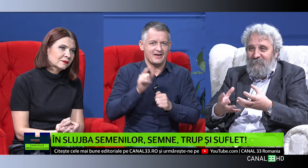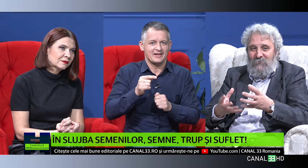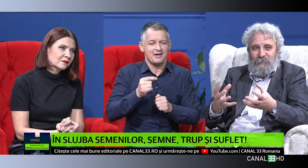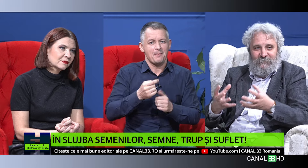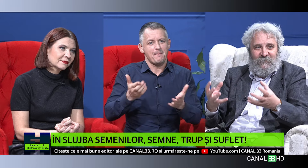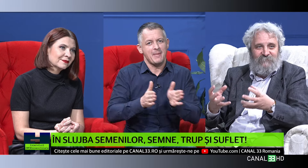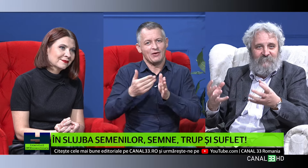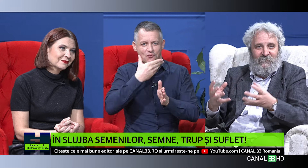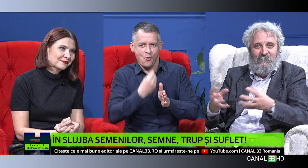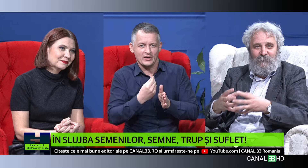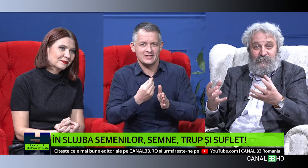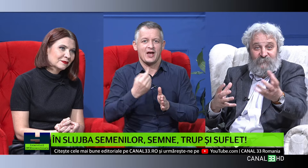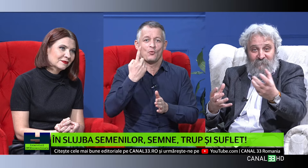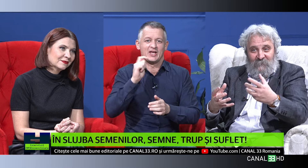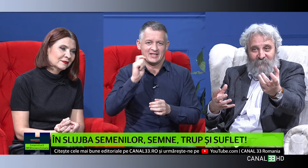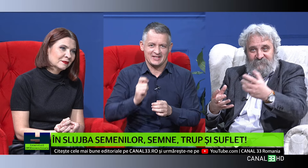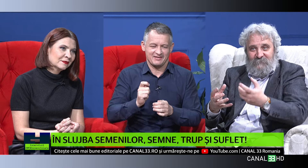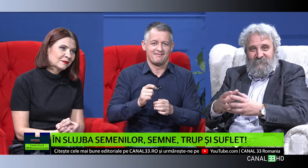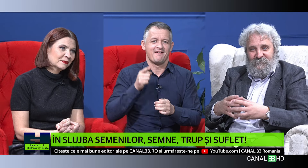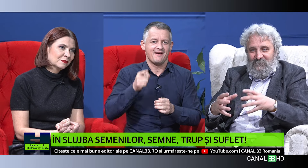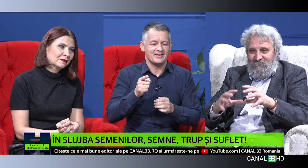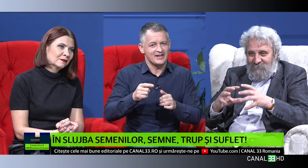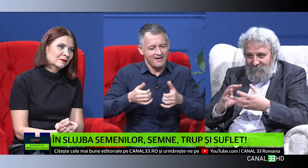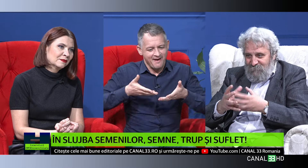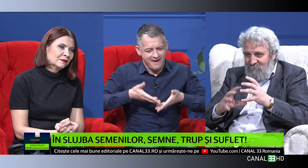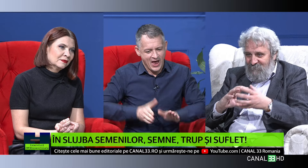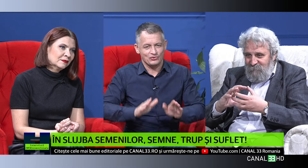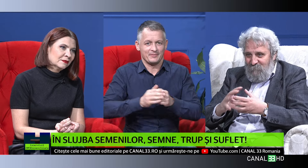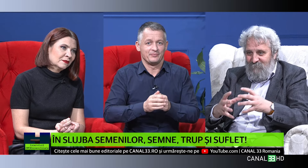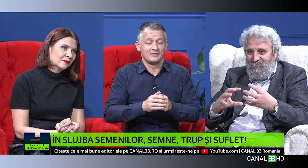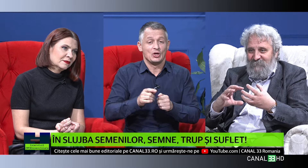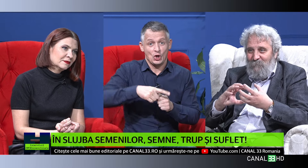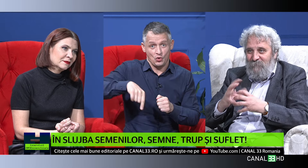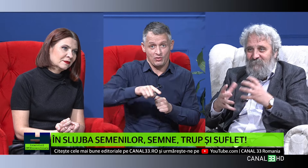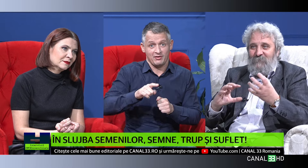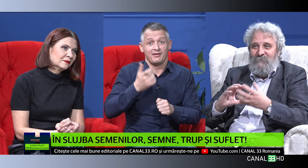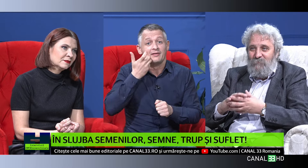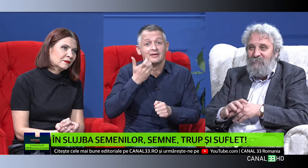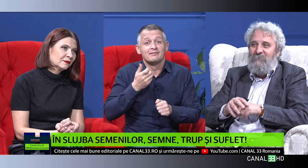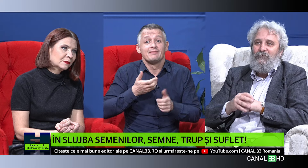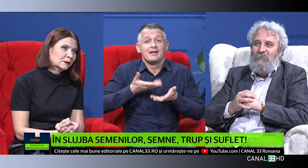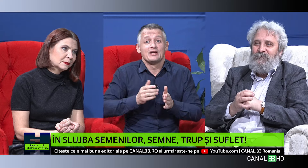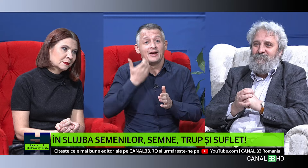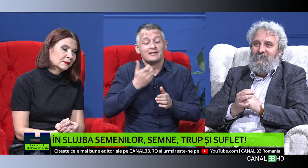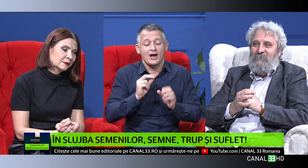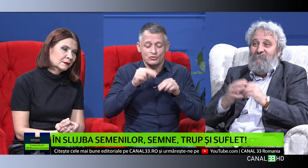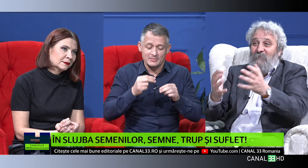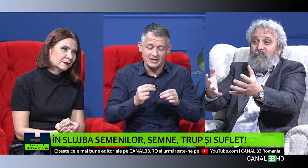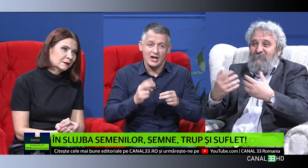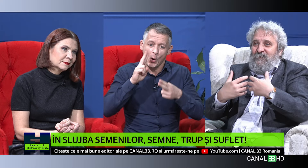se naște o nație, oameni buni. Și știm foarte bine. Ne naștem când începem să ne unim, când începem să ne cunoaștem. Când faci parte,